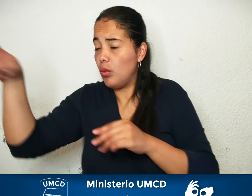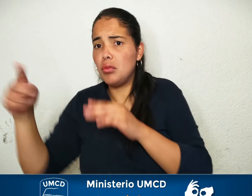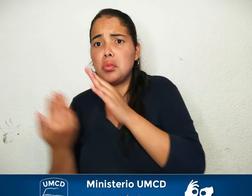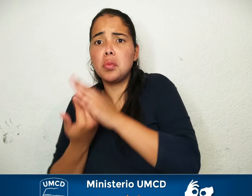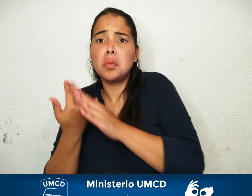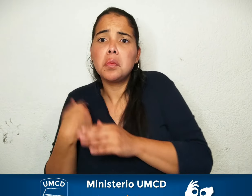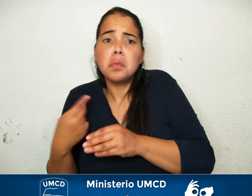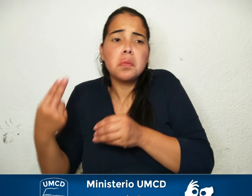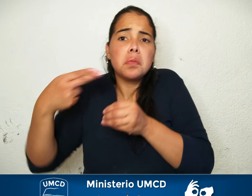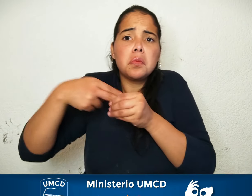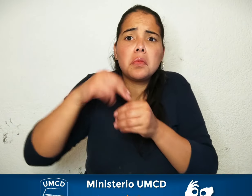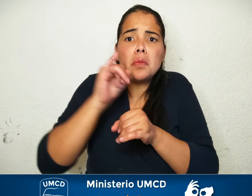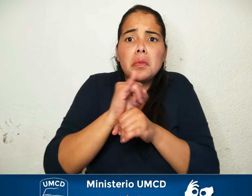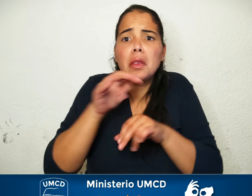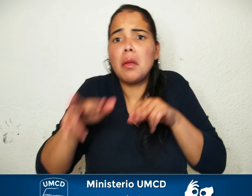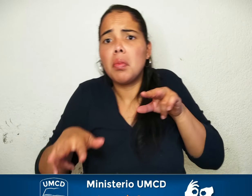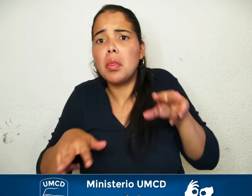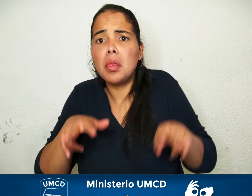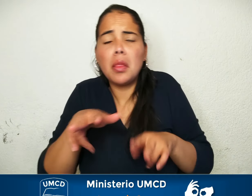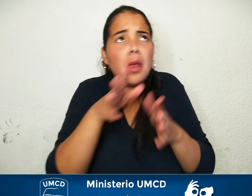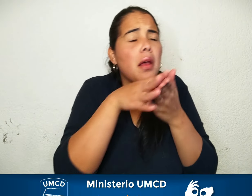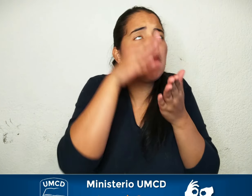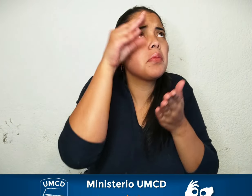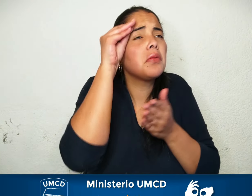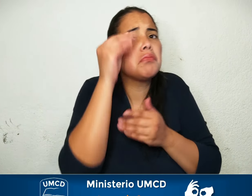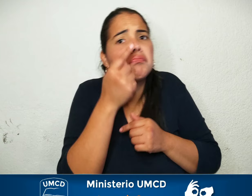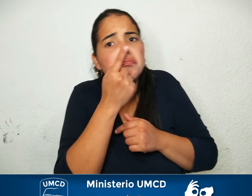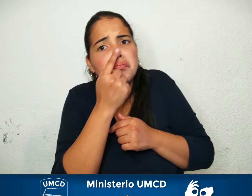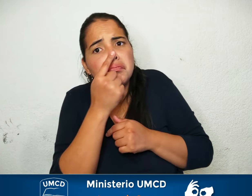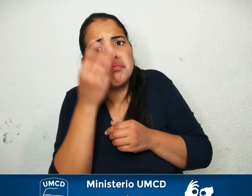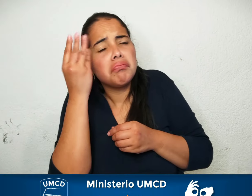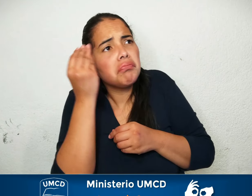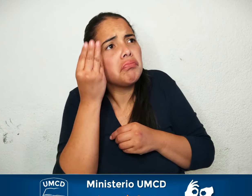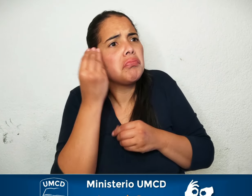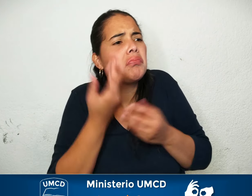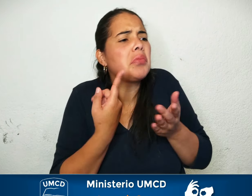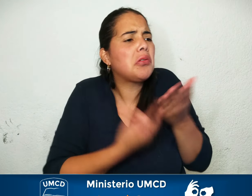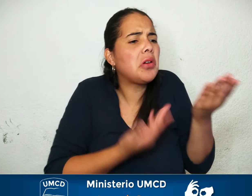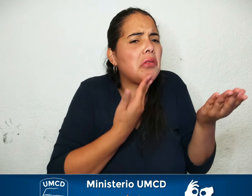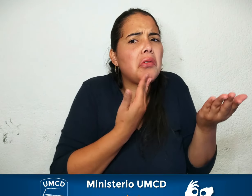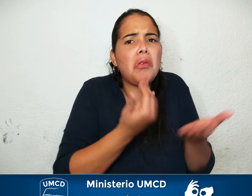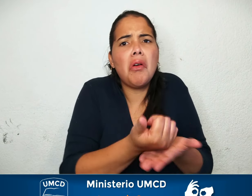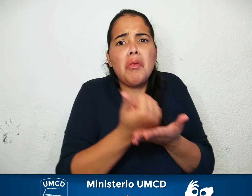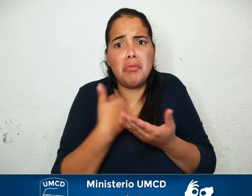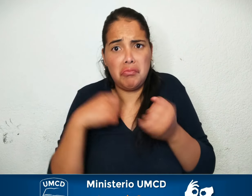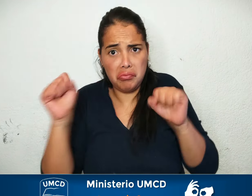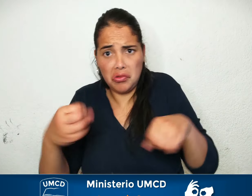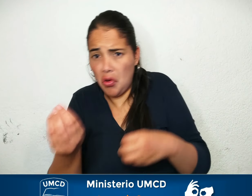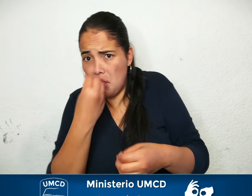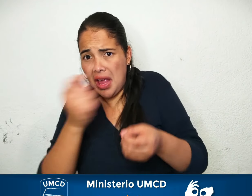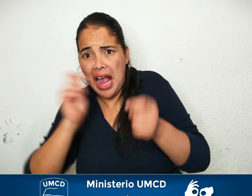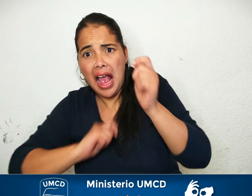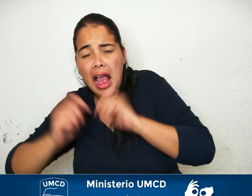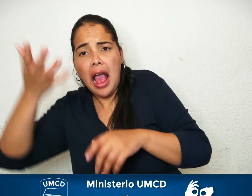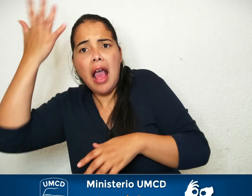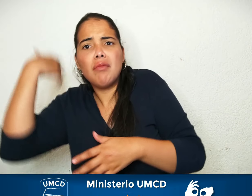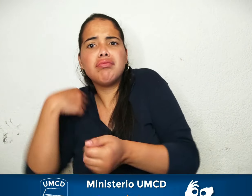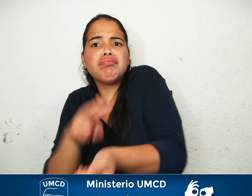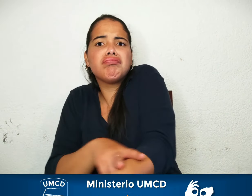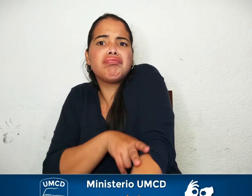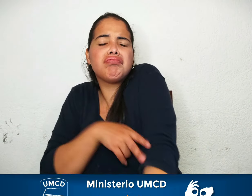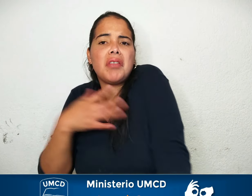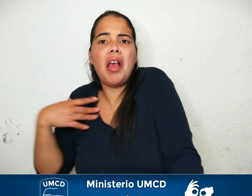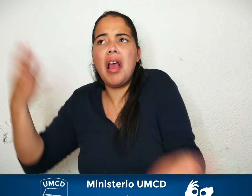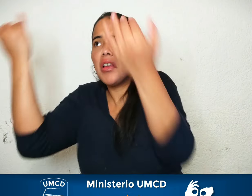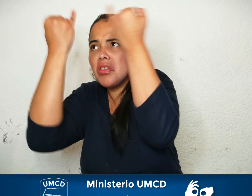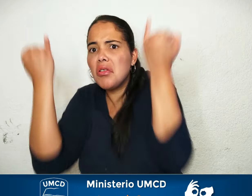esa idolatría, que estaban conociendo del Señor, miraban eso como inapropiado, porque ellos habían sido afectados mucho